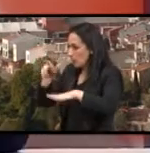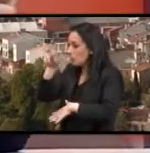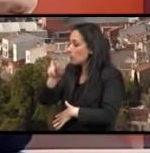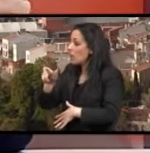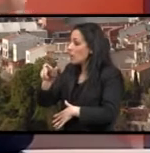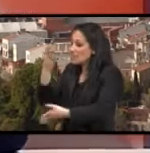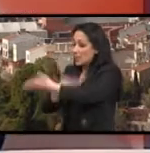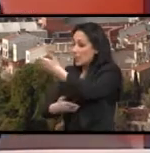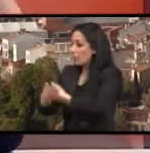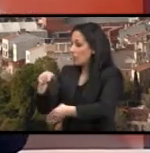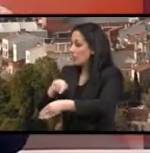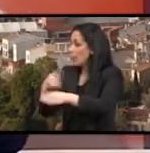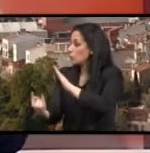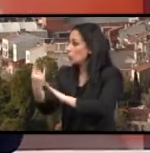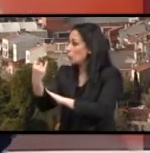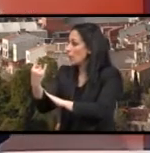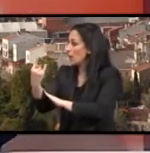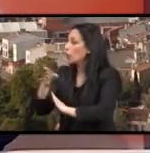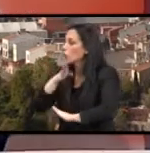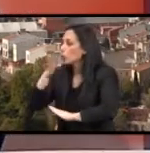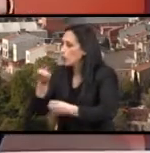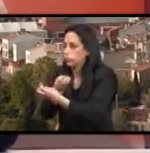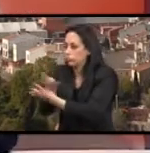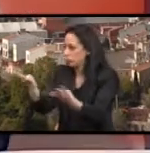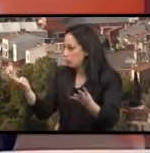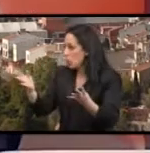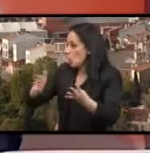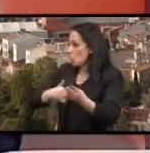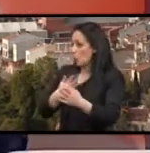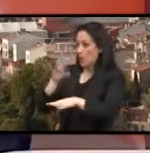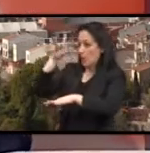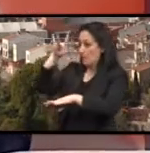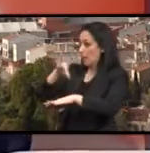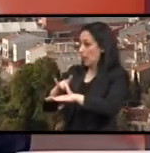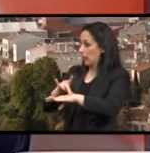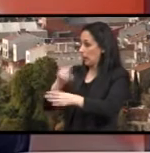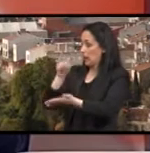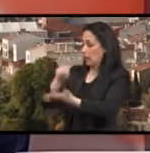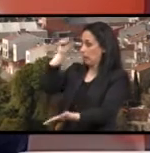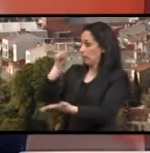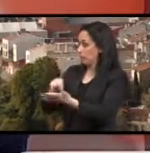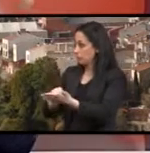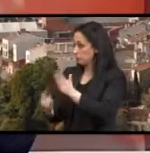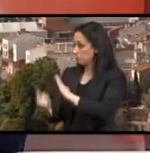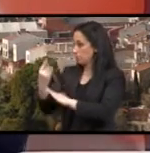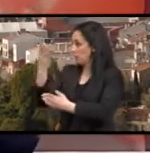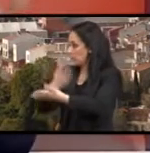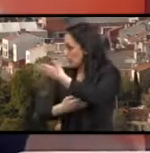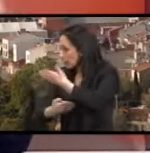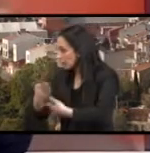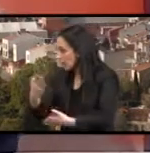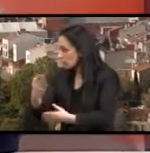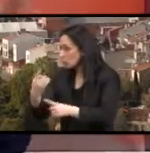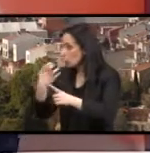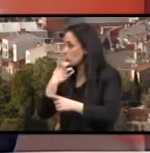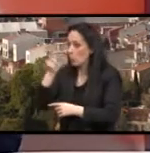de moltes maneres. Pot venir per una malaltia, de sobtada, és a dir, és veritat, sobtada, que una persona que està bé, de